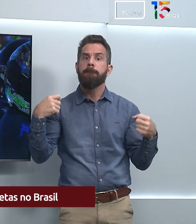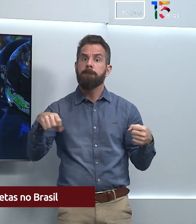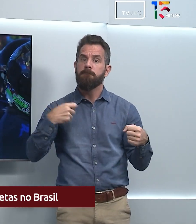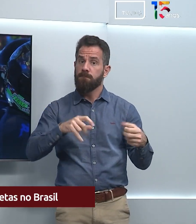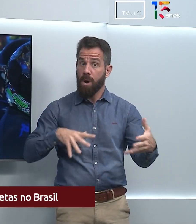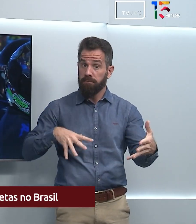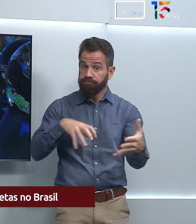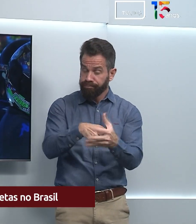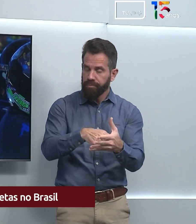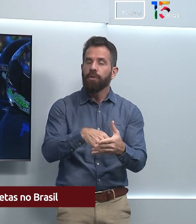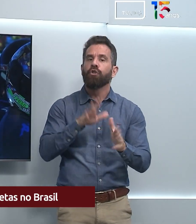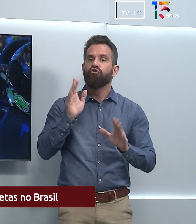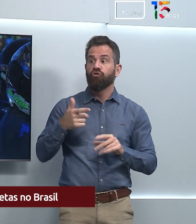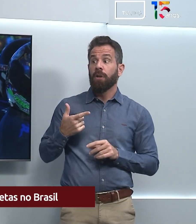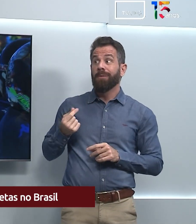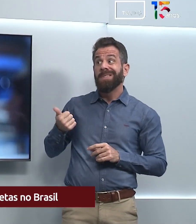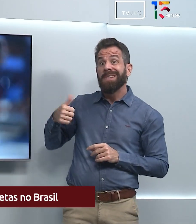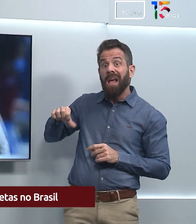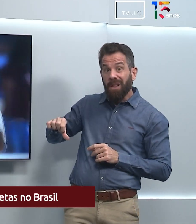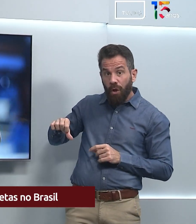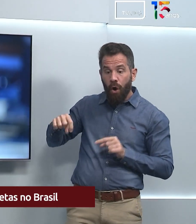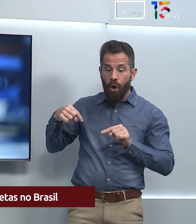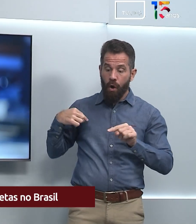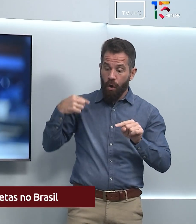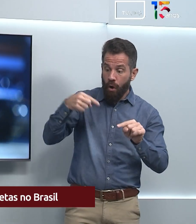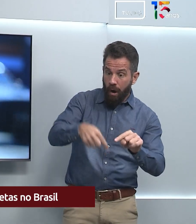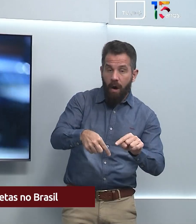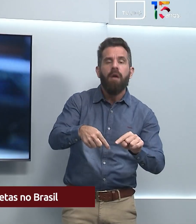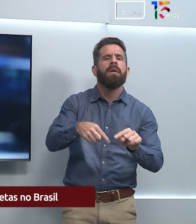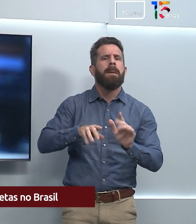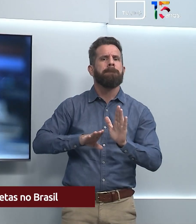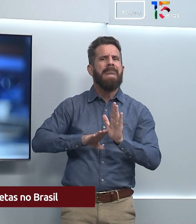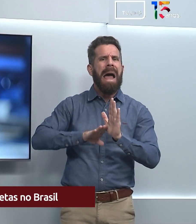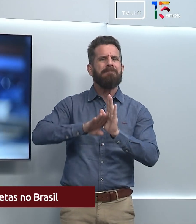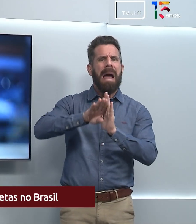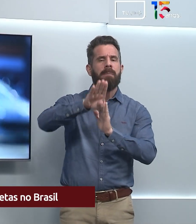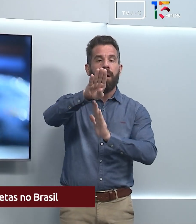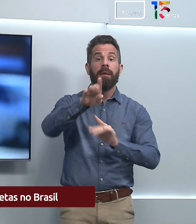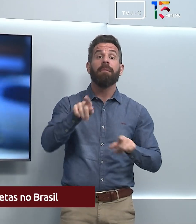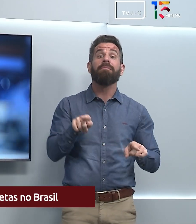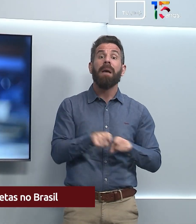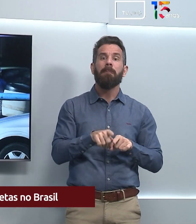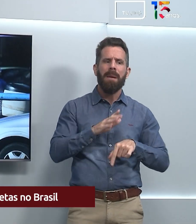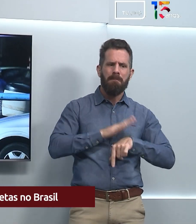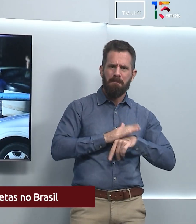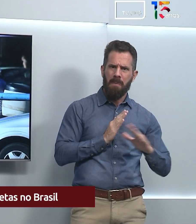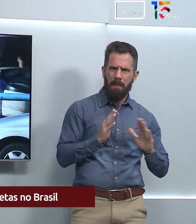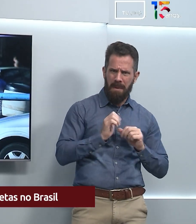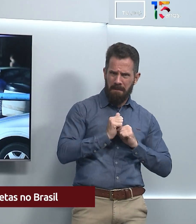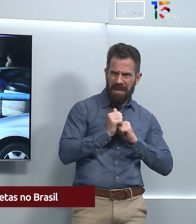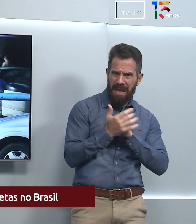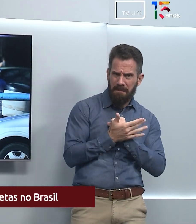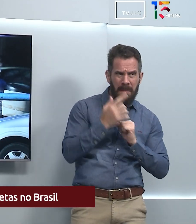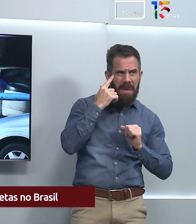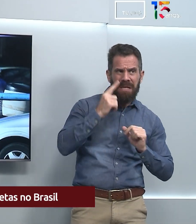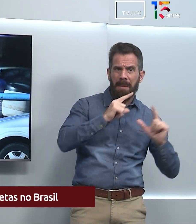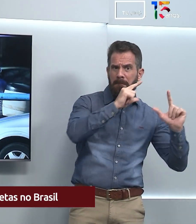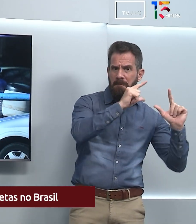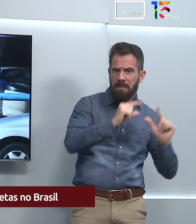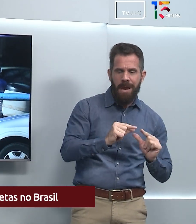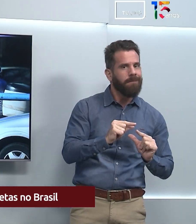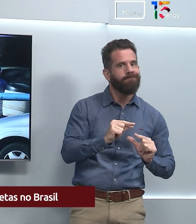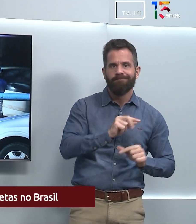crescido desde 2019. Não diminuiu nem durante a pandemia de Covid-19 e bateu recordes